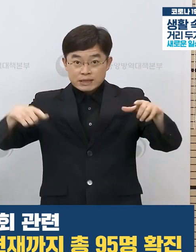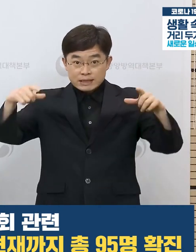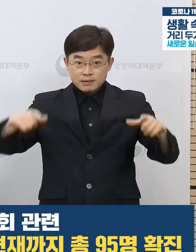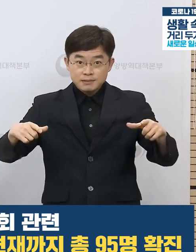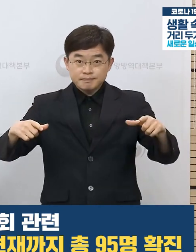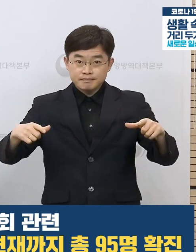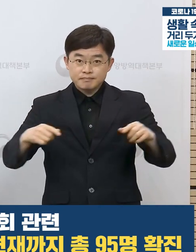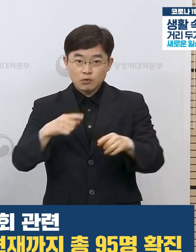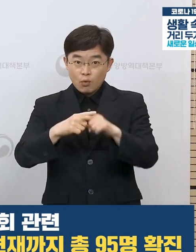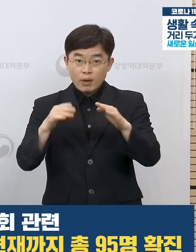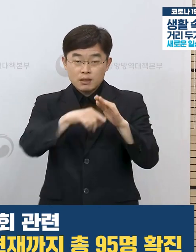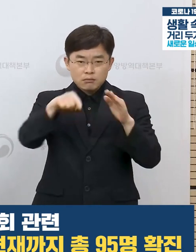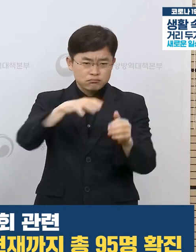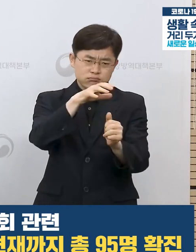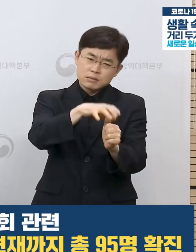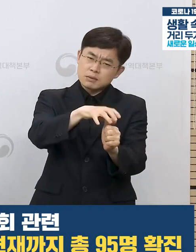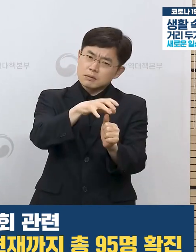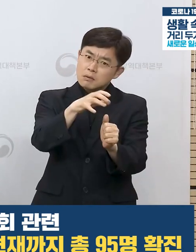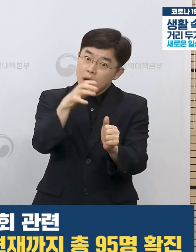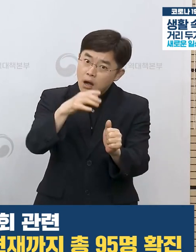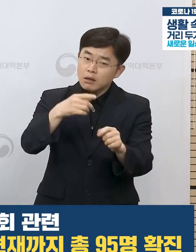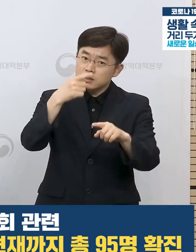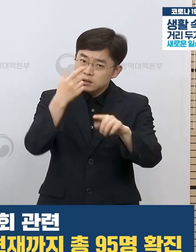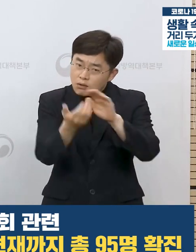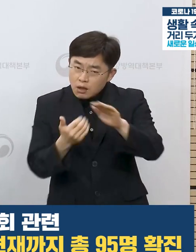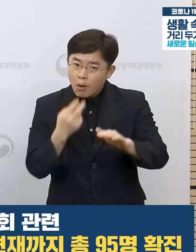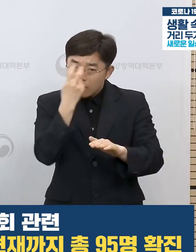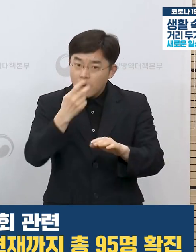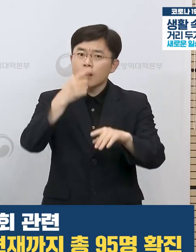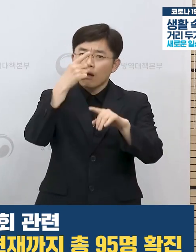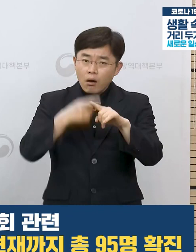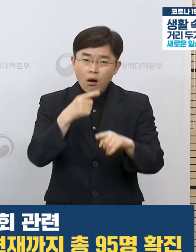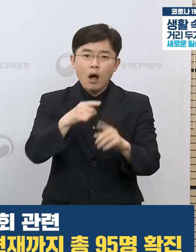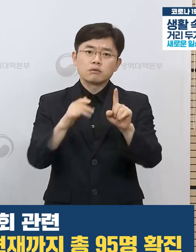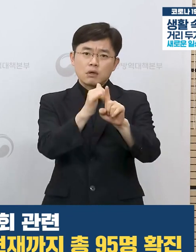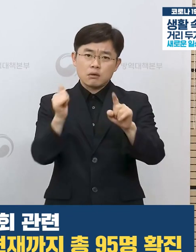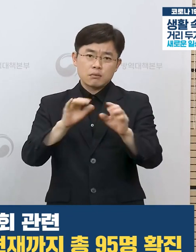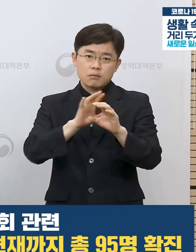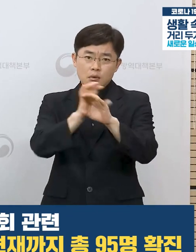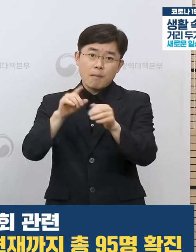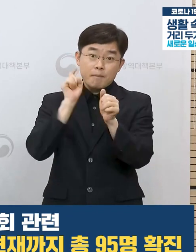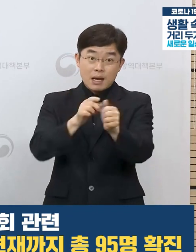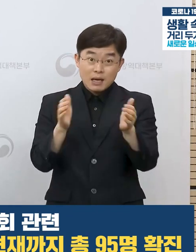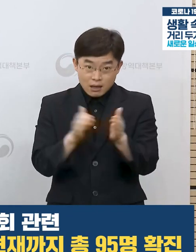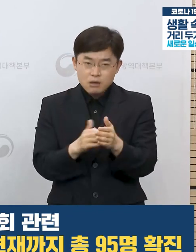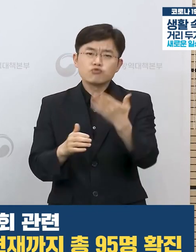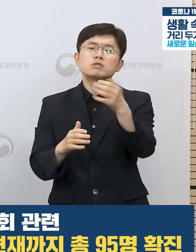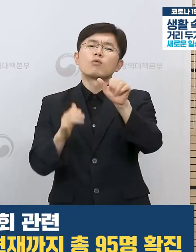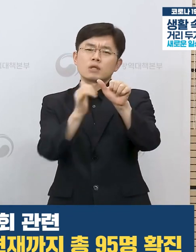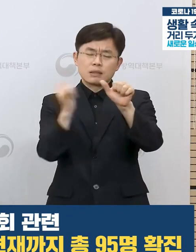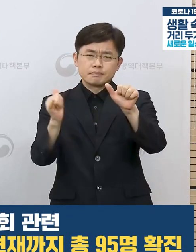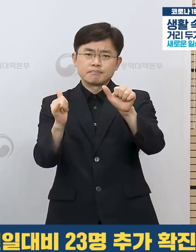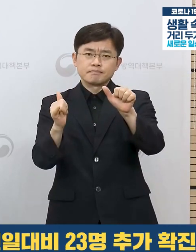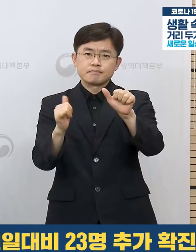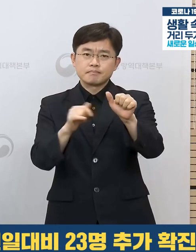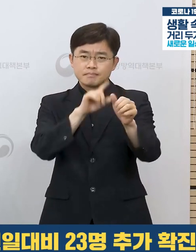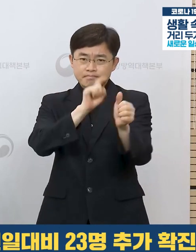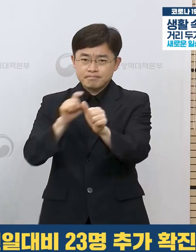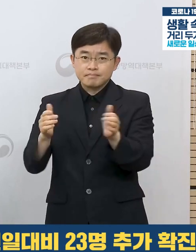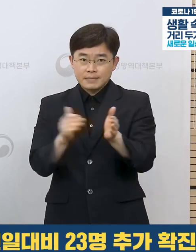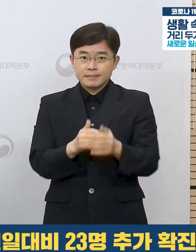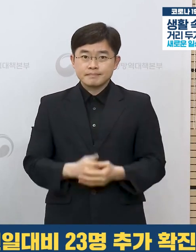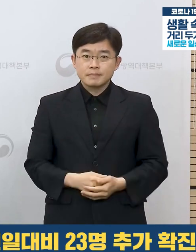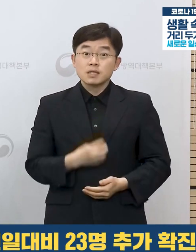관련해서도 격리 해제 전 검사에서 1명이 추가로 확진되어 현재까지 95명이 확진되었습니다.